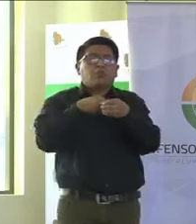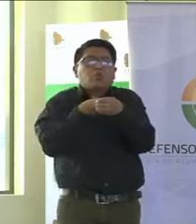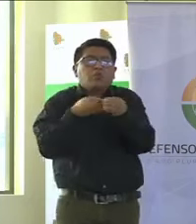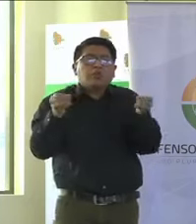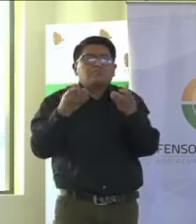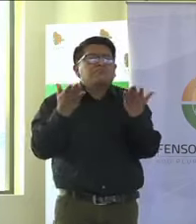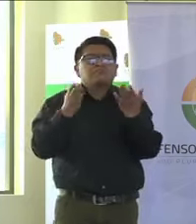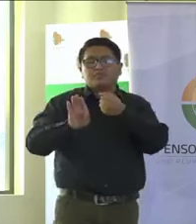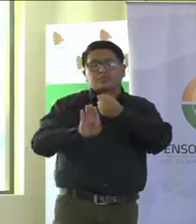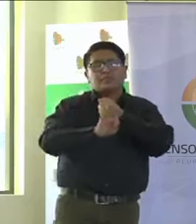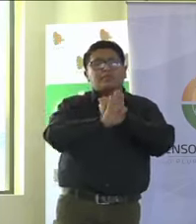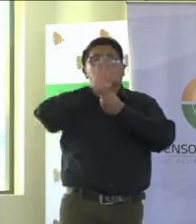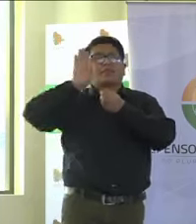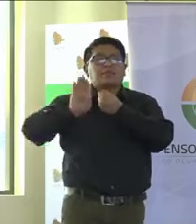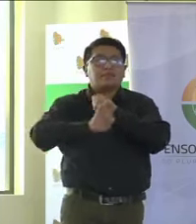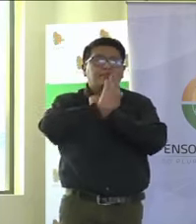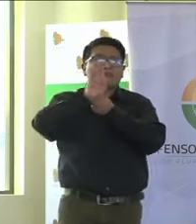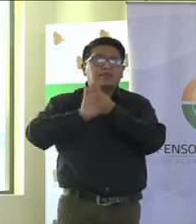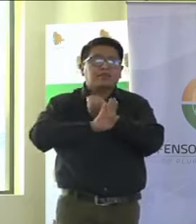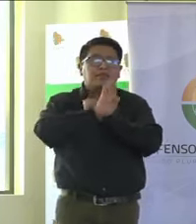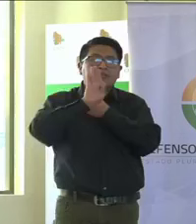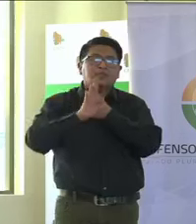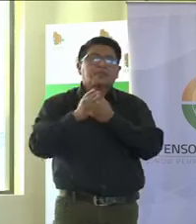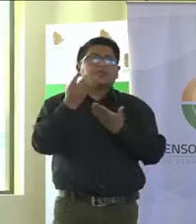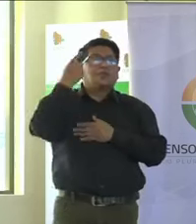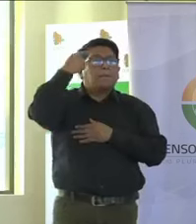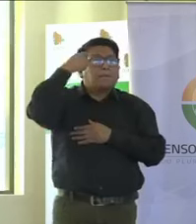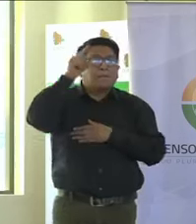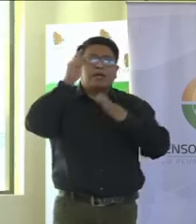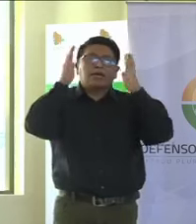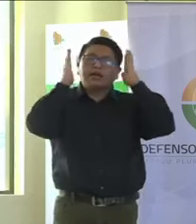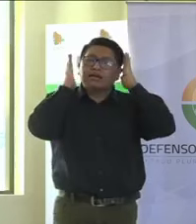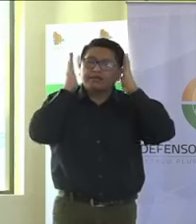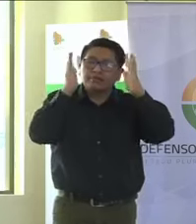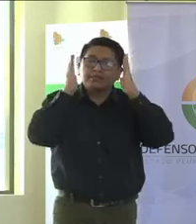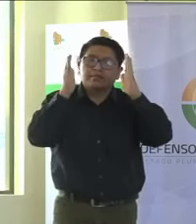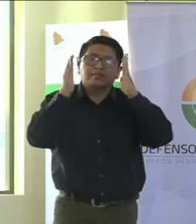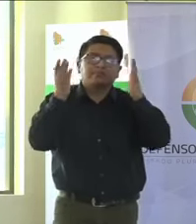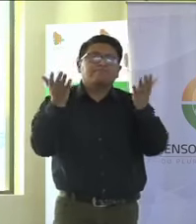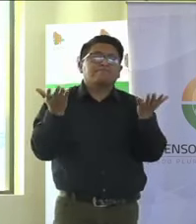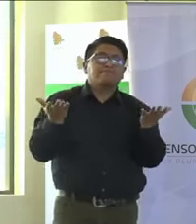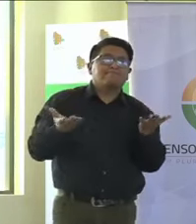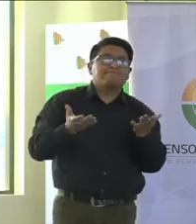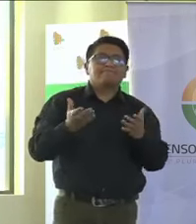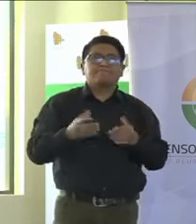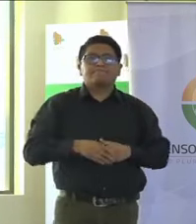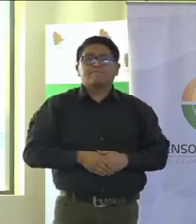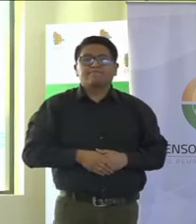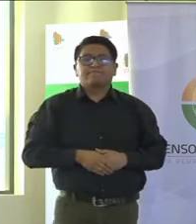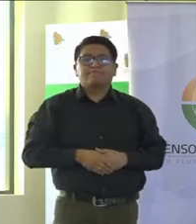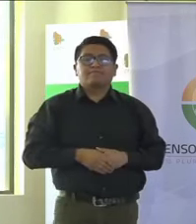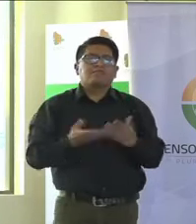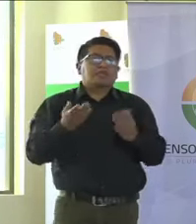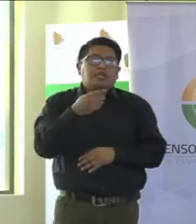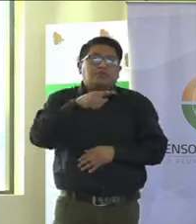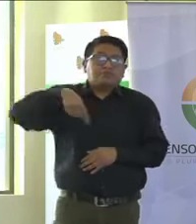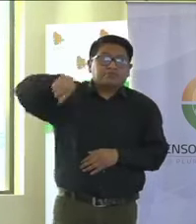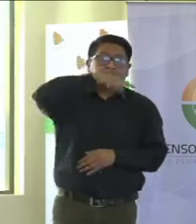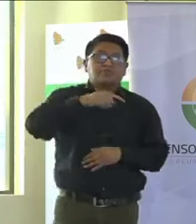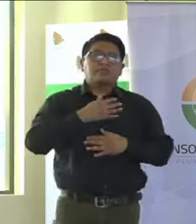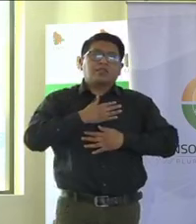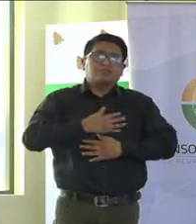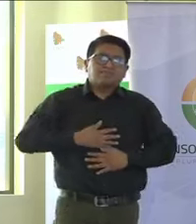en la atención a lo que es la atención en la parte de la satisfacción de los